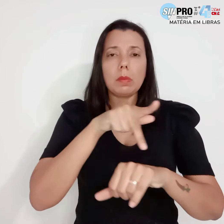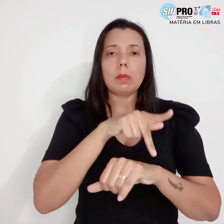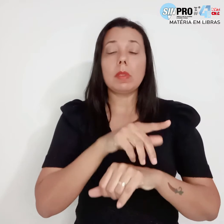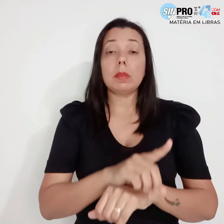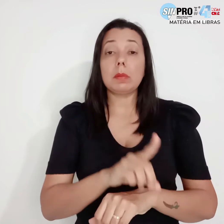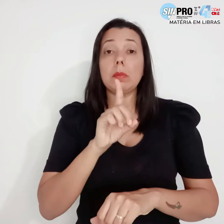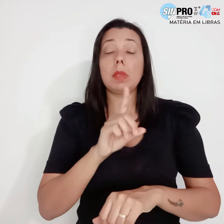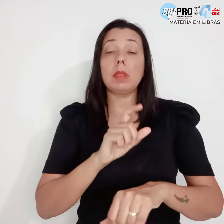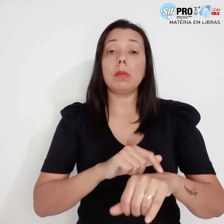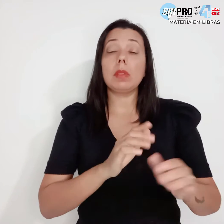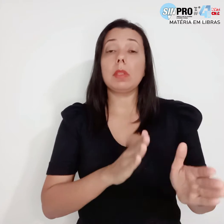exame foi de